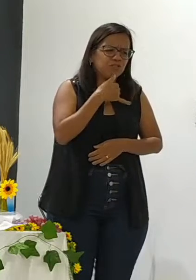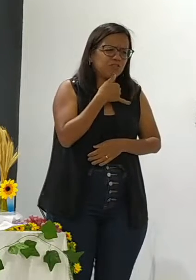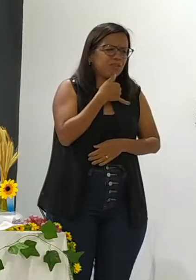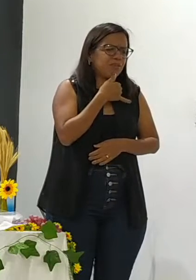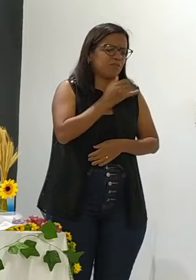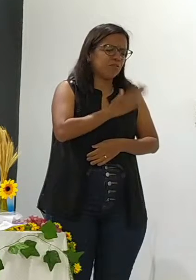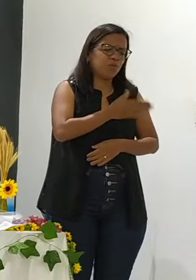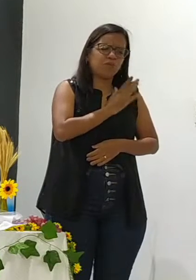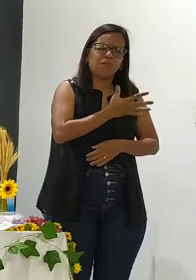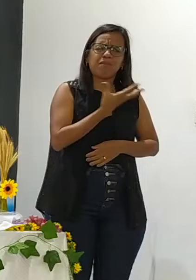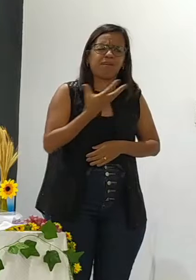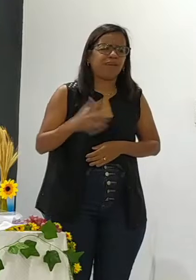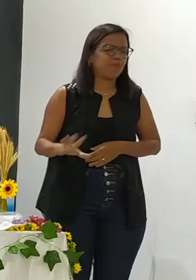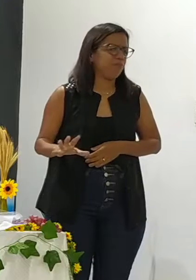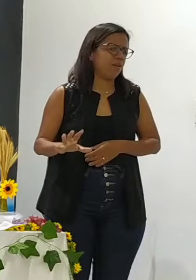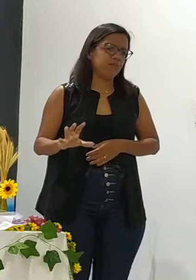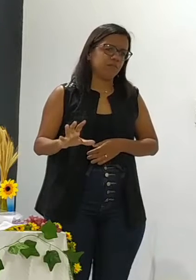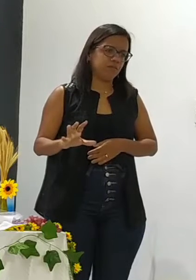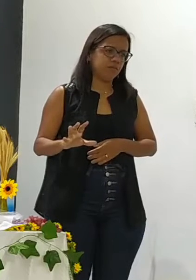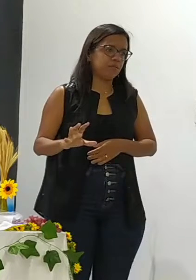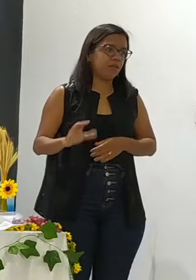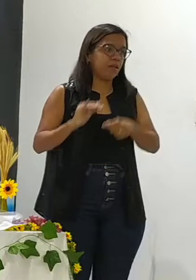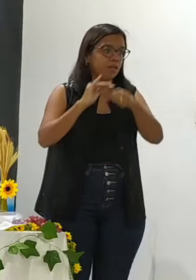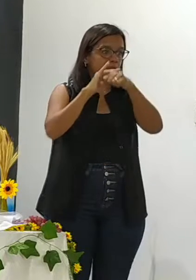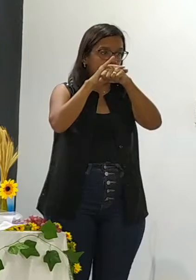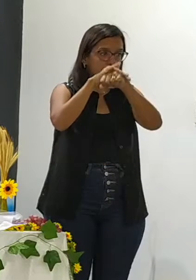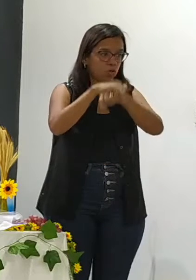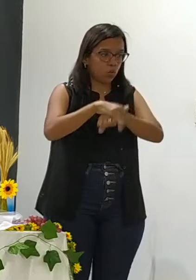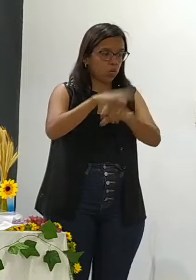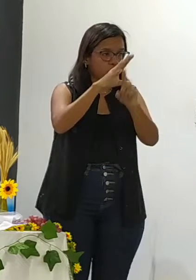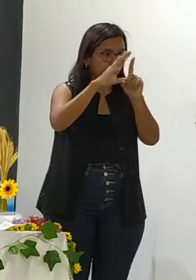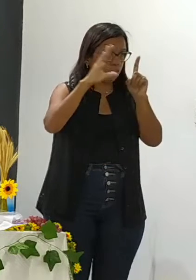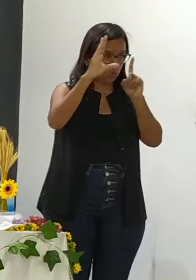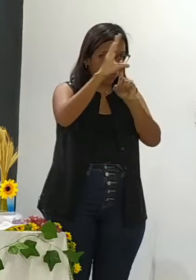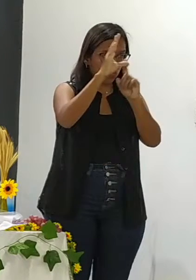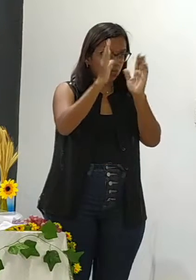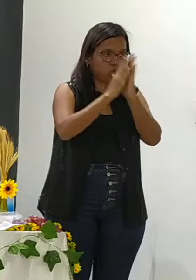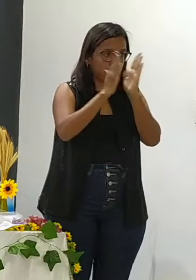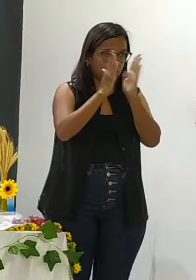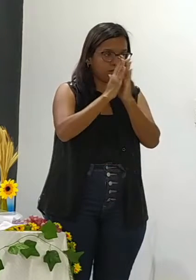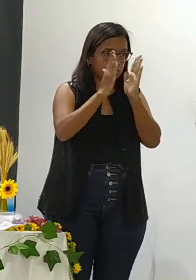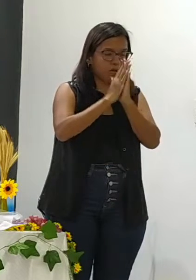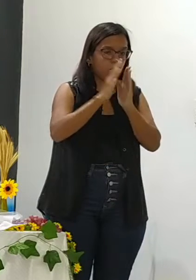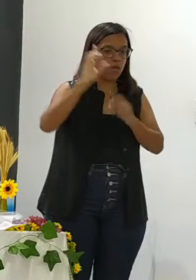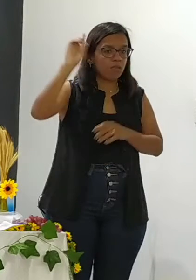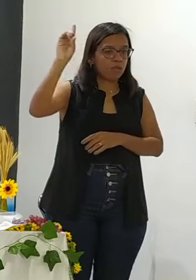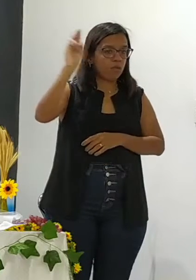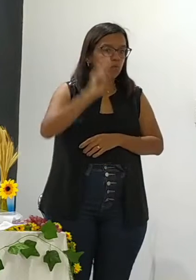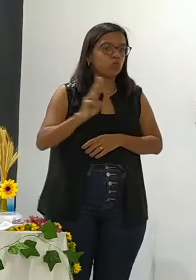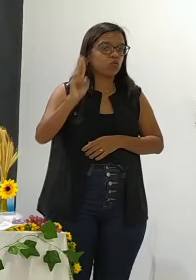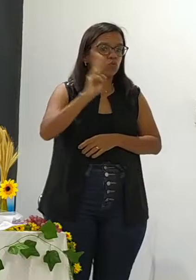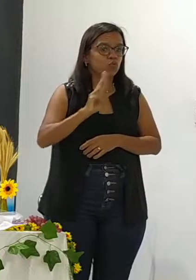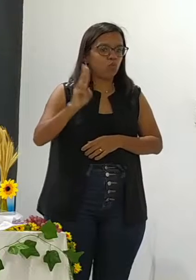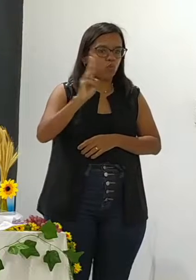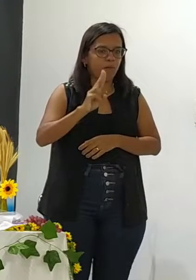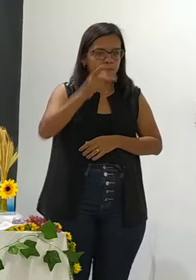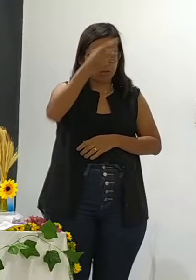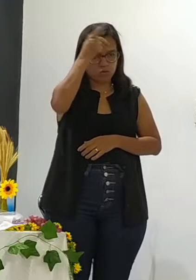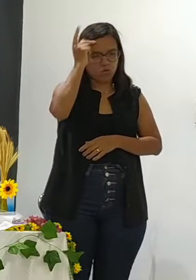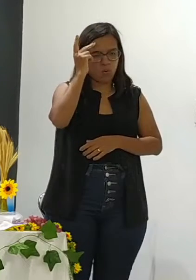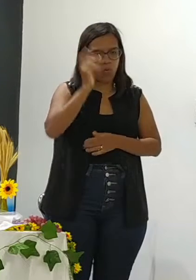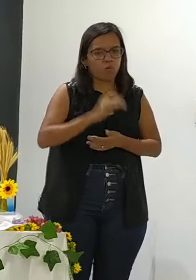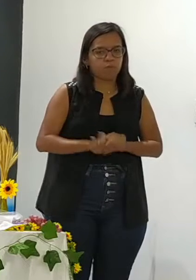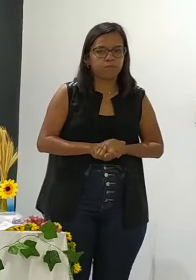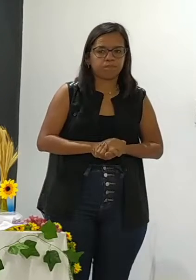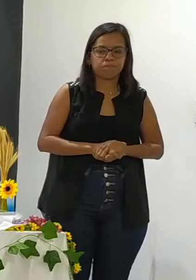não suporto mais. E à noite, irmão, fui para o culto, esse culto de oração, e Deus usou o vaso e o vaso para mim.